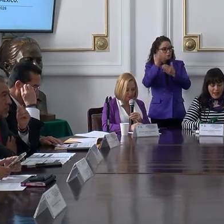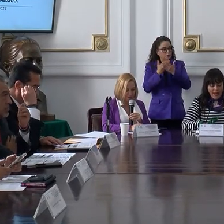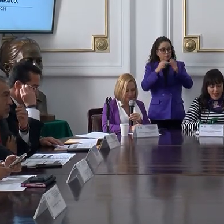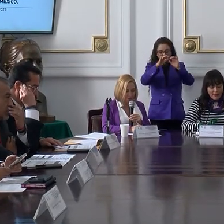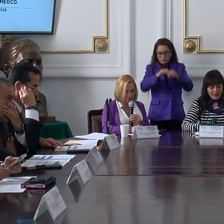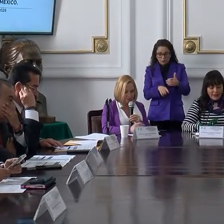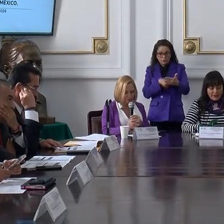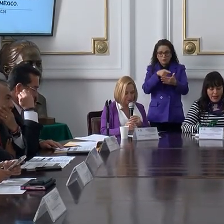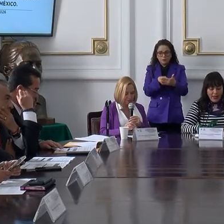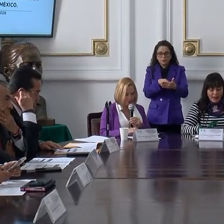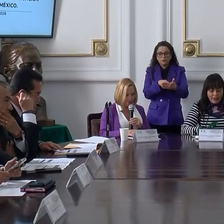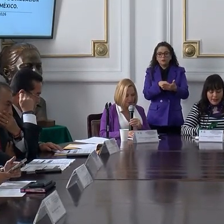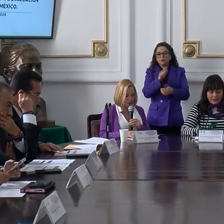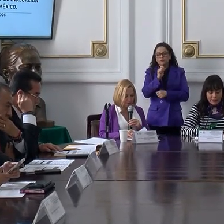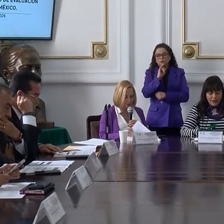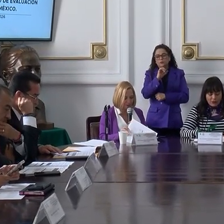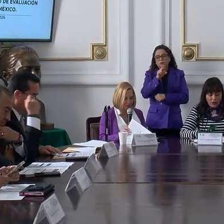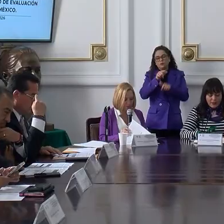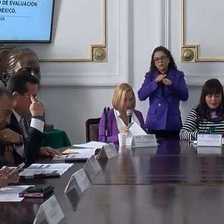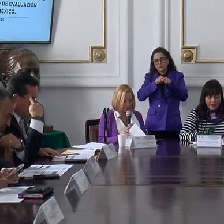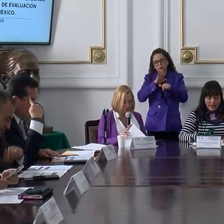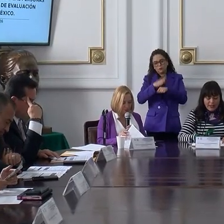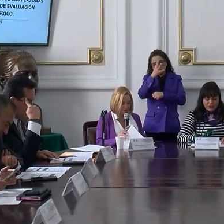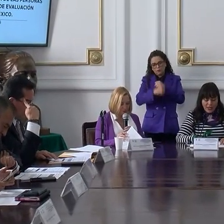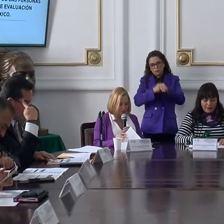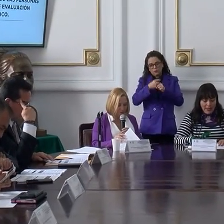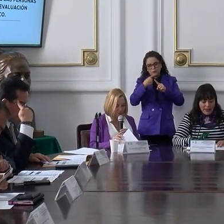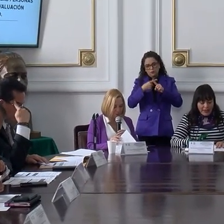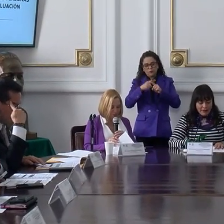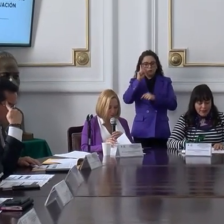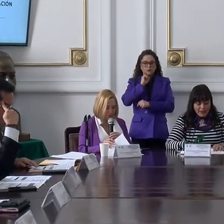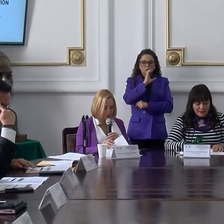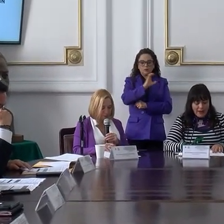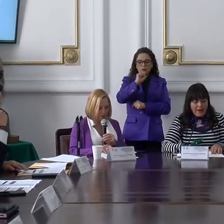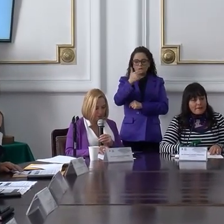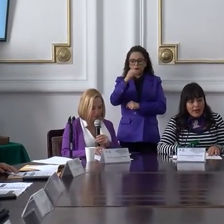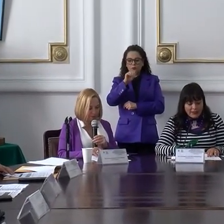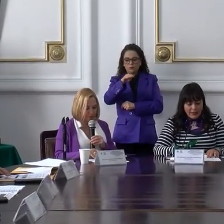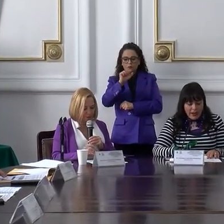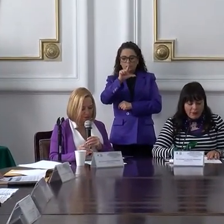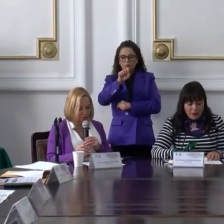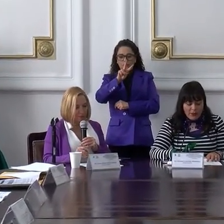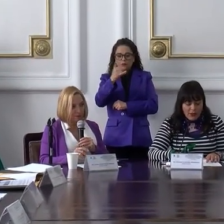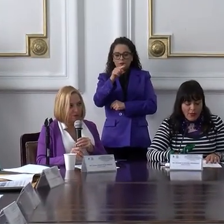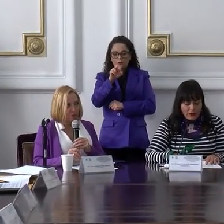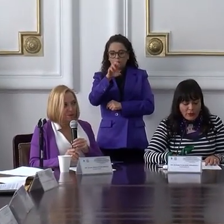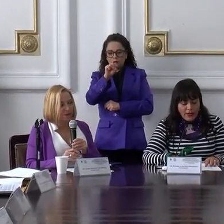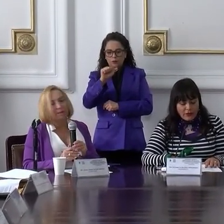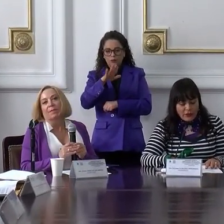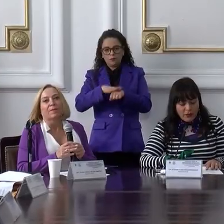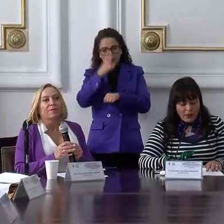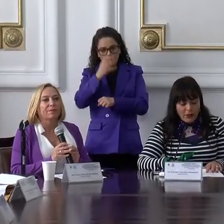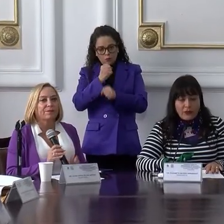dictamen hace referencia a la ratificación de la C. Chama Levi Teresa para integrar por un periodo